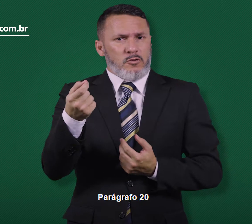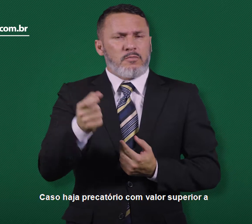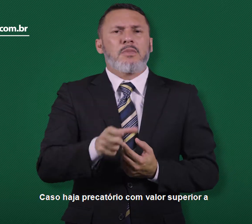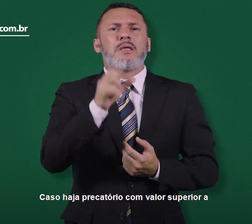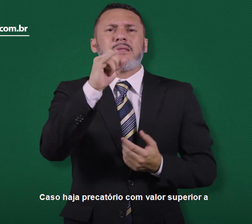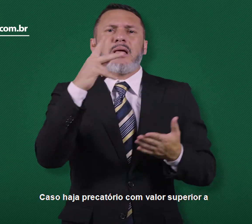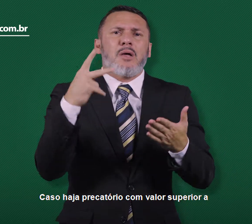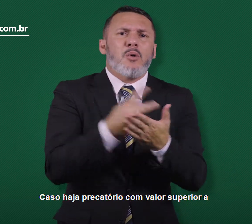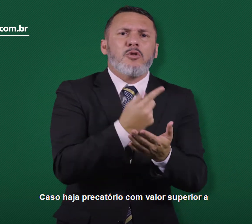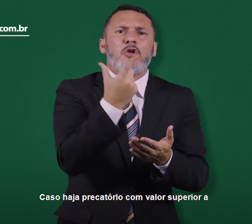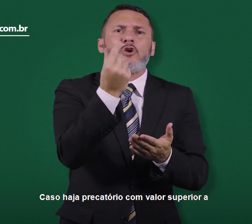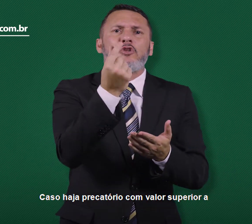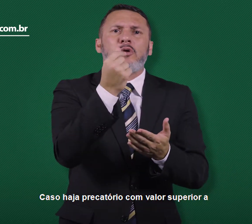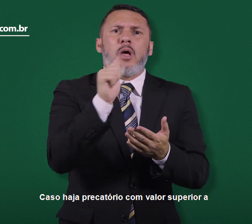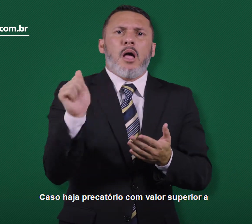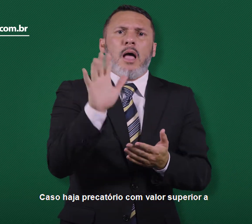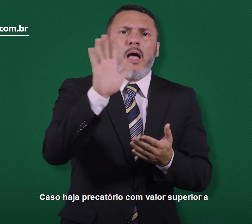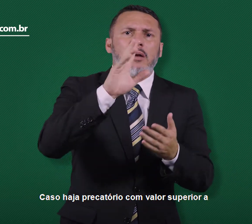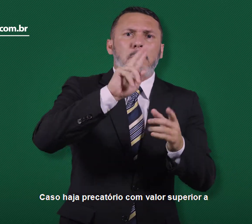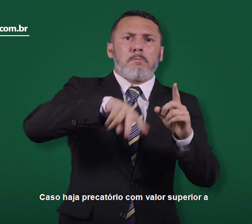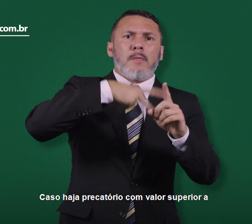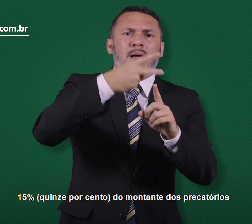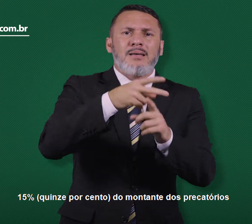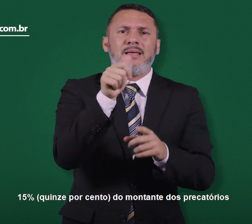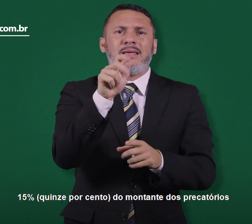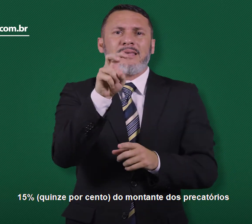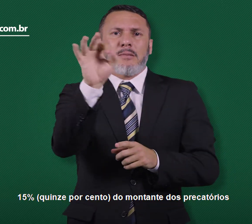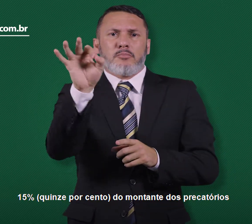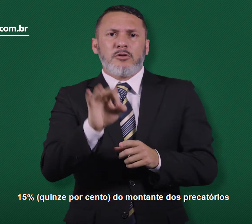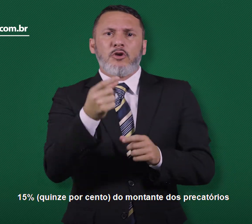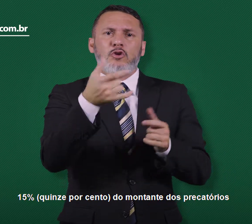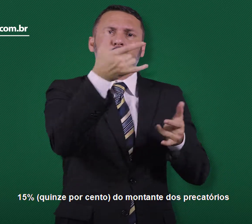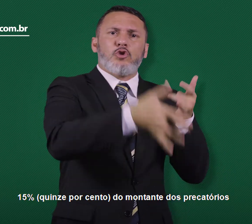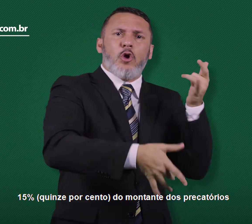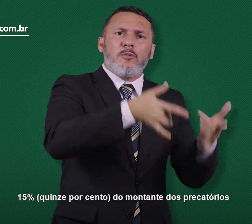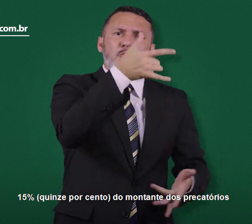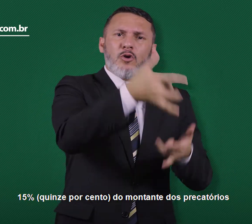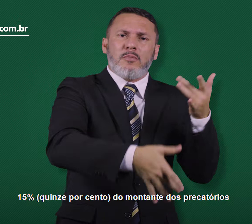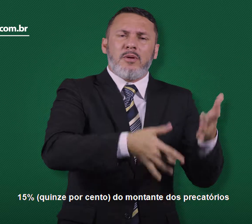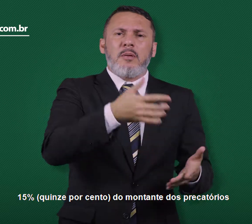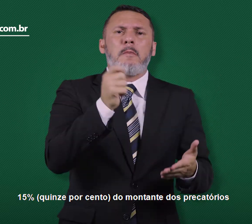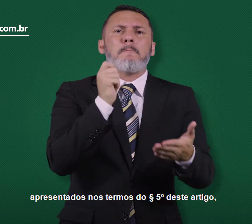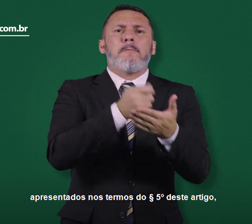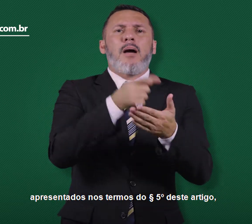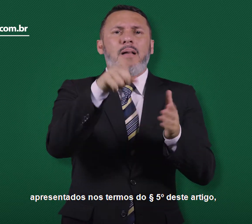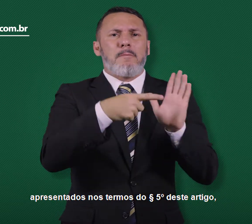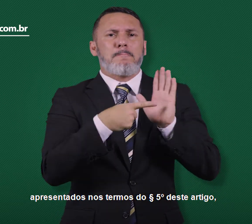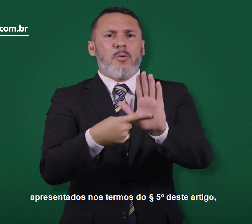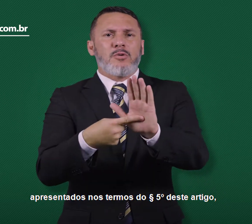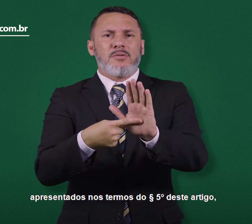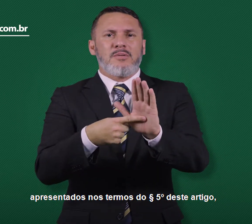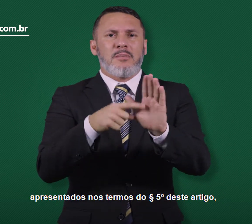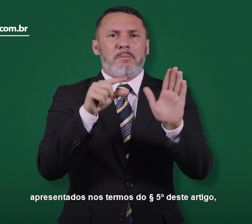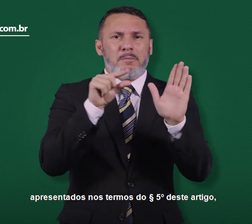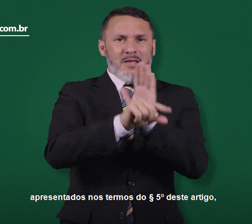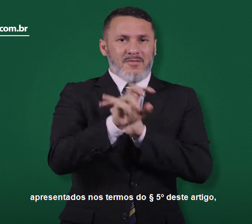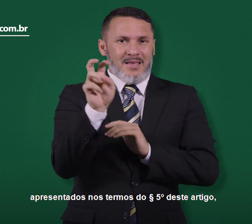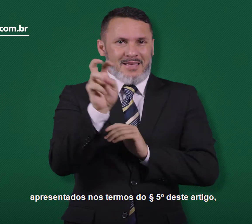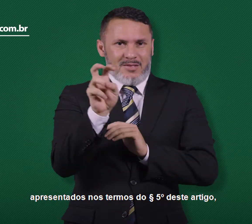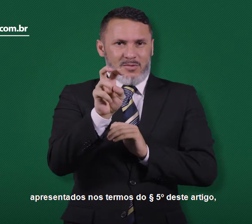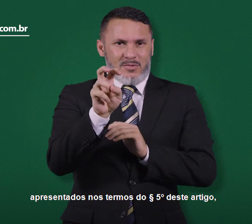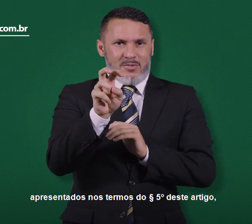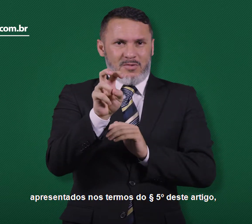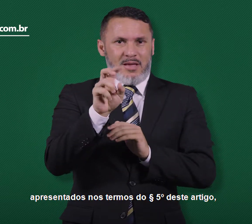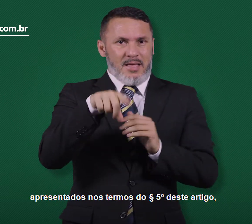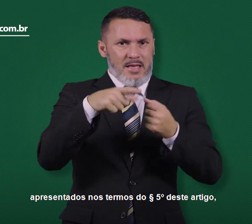20. Caso haja precatório com valor superior a 15% do montante dos precatórios apresentados nos termos do